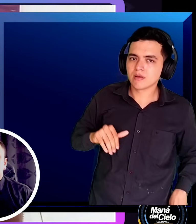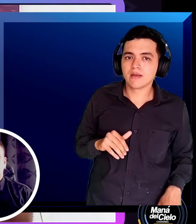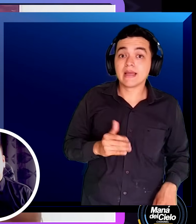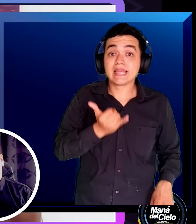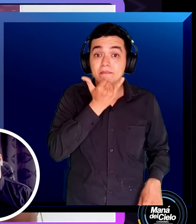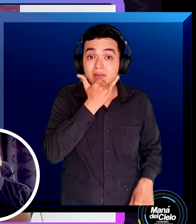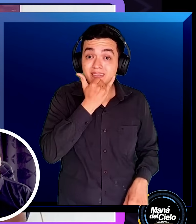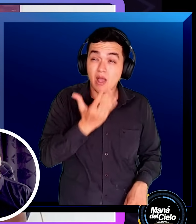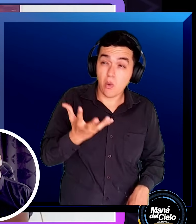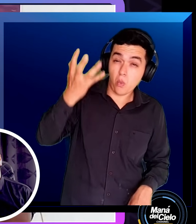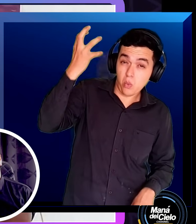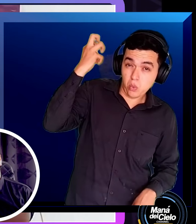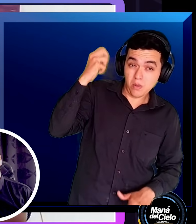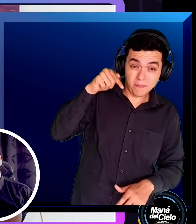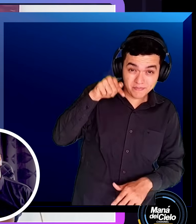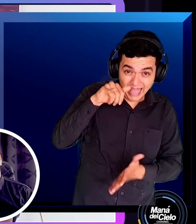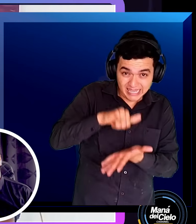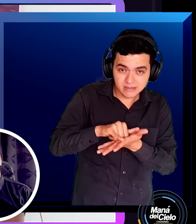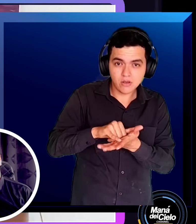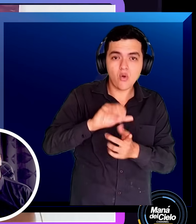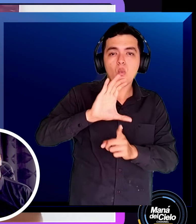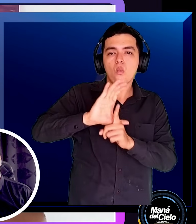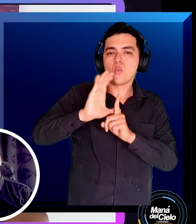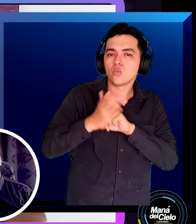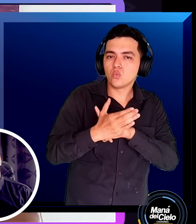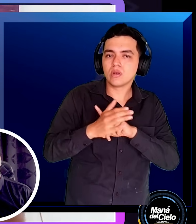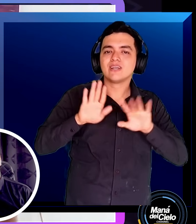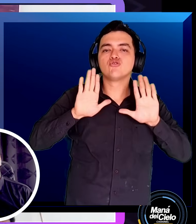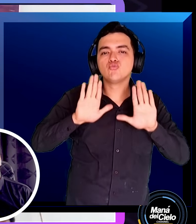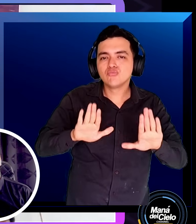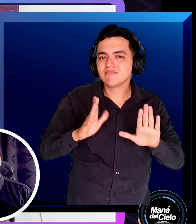dátiles, están comiendo uvas, están comiendo cordero asado.